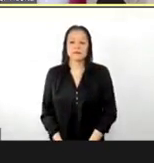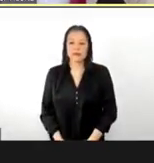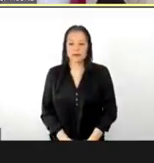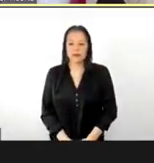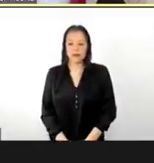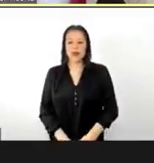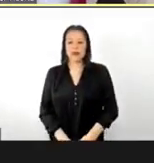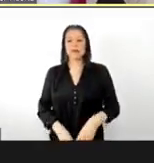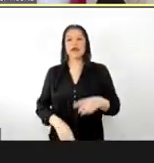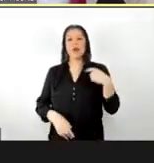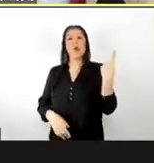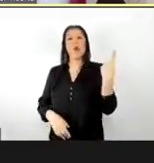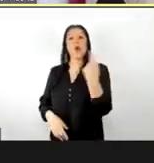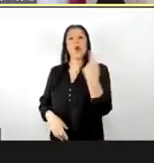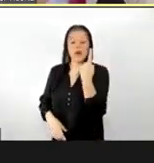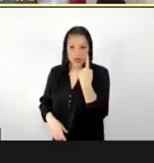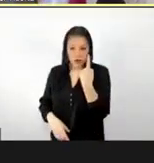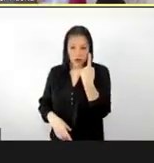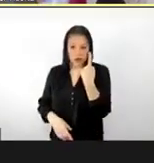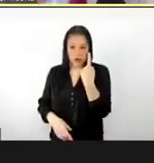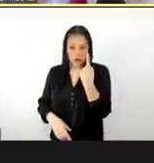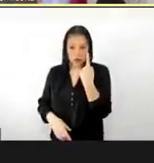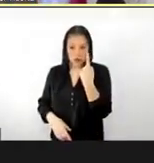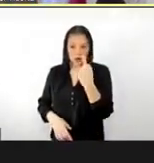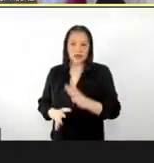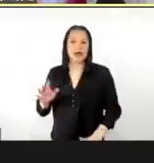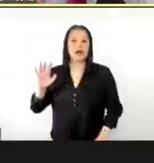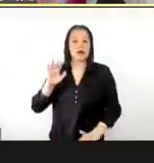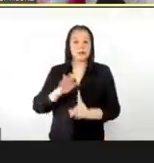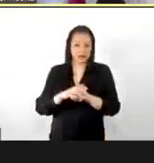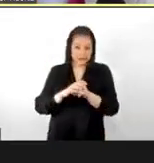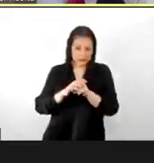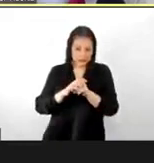Para lo único que entre comillas,